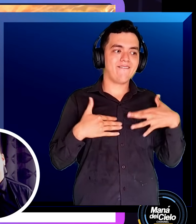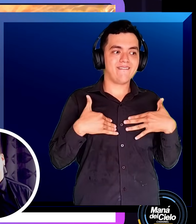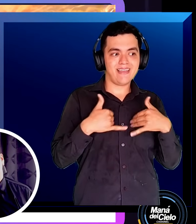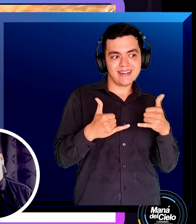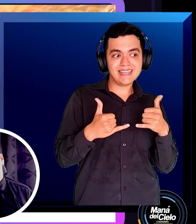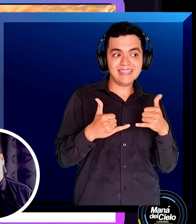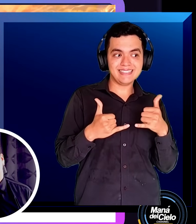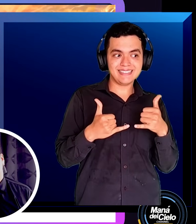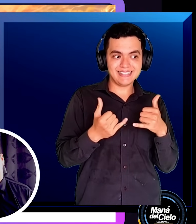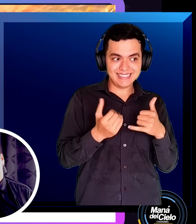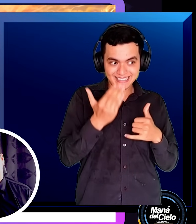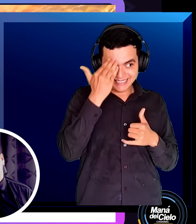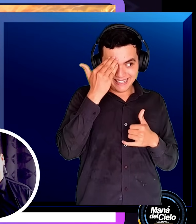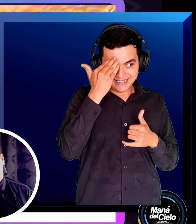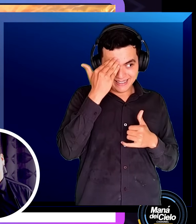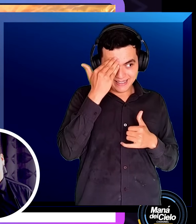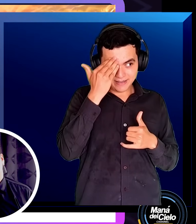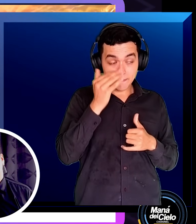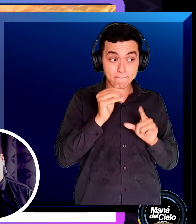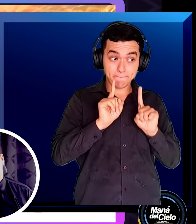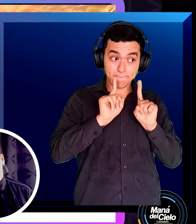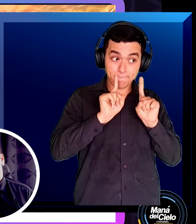estaba pasando.